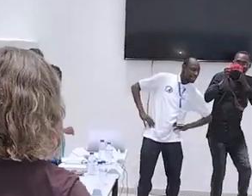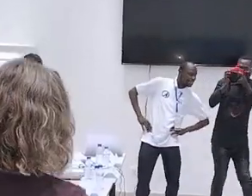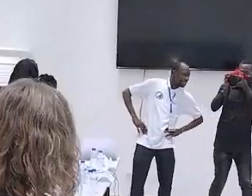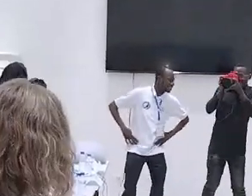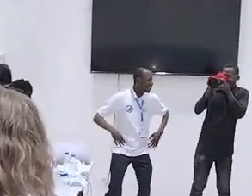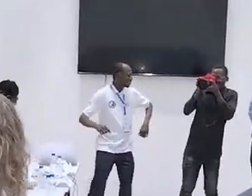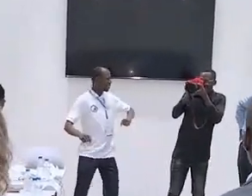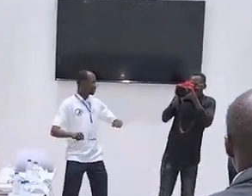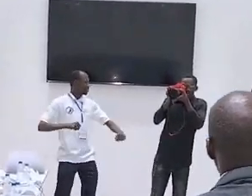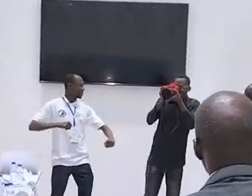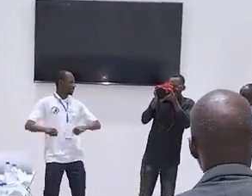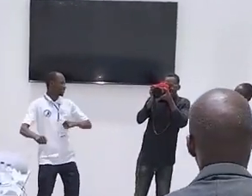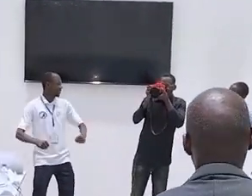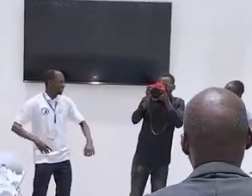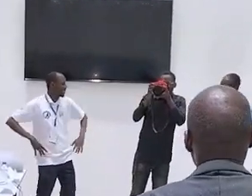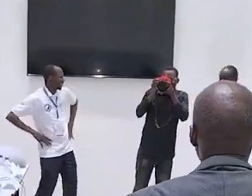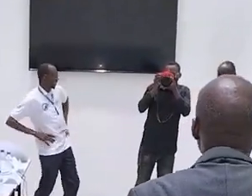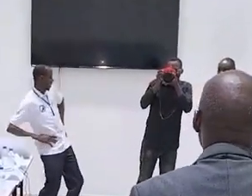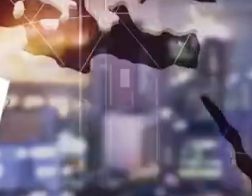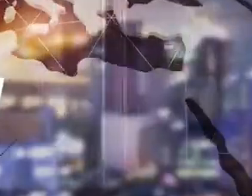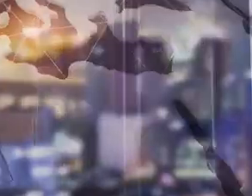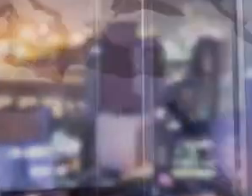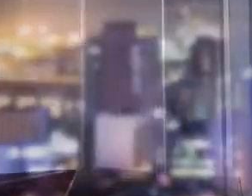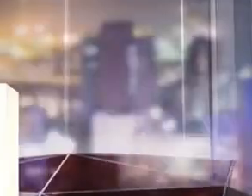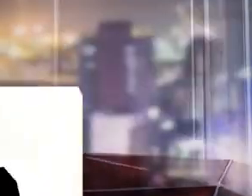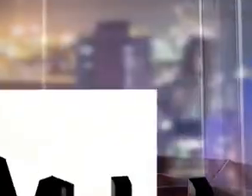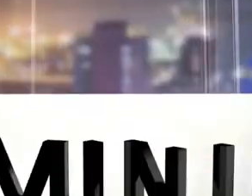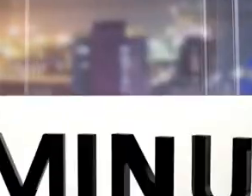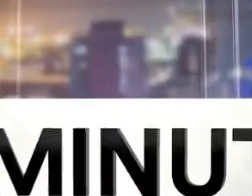ou encore à la promotion de la langue des signes.